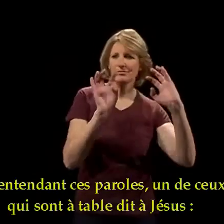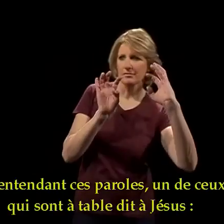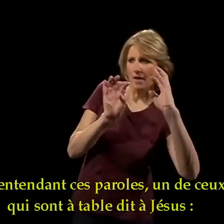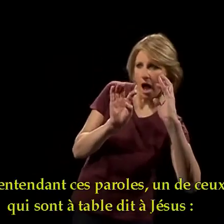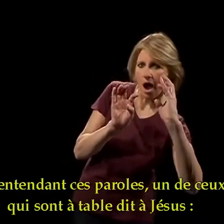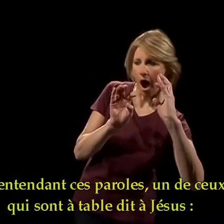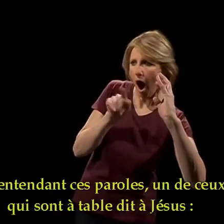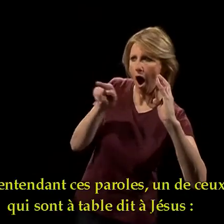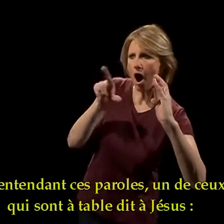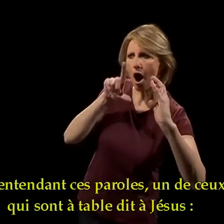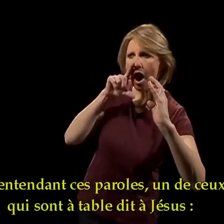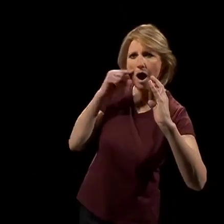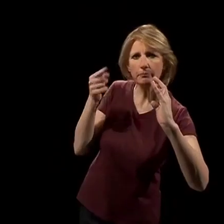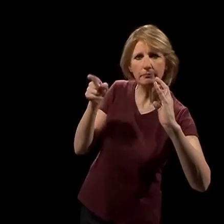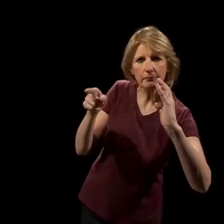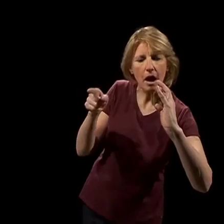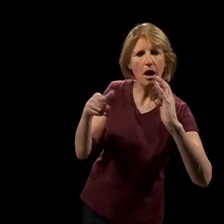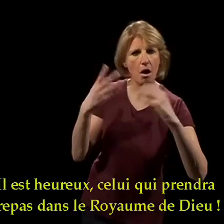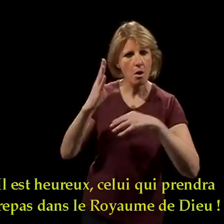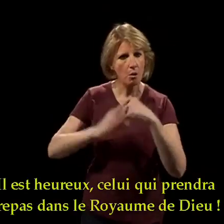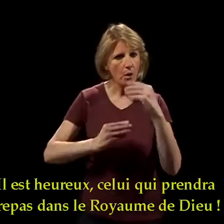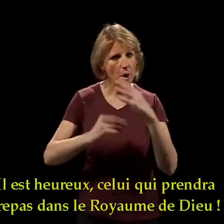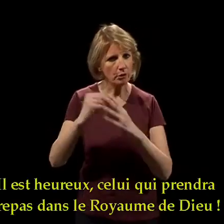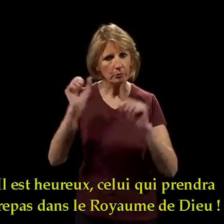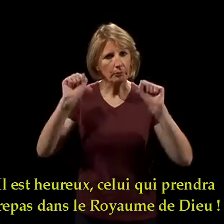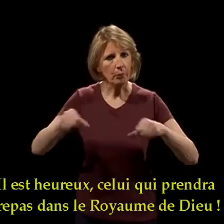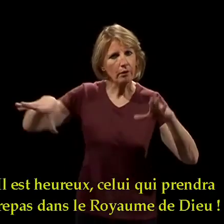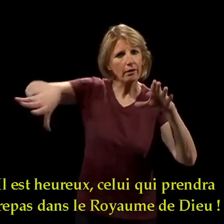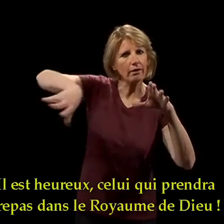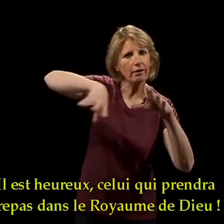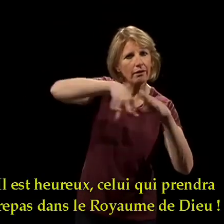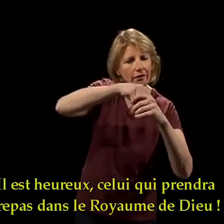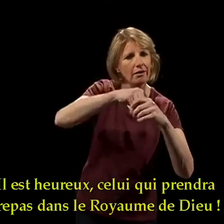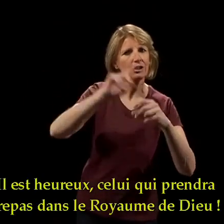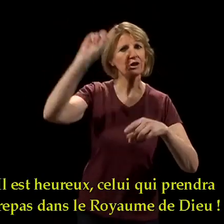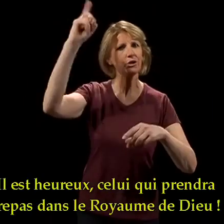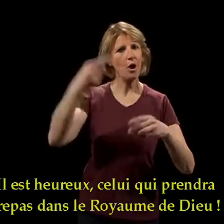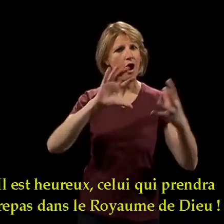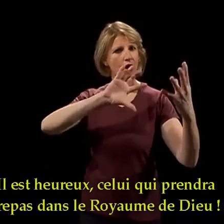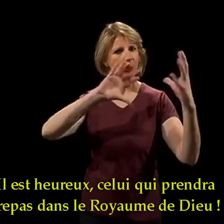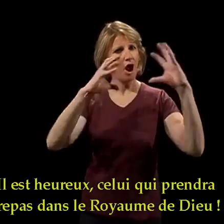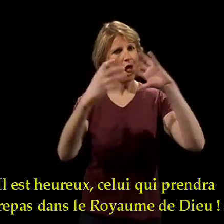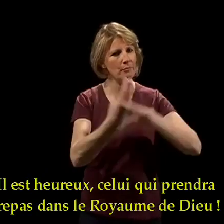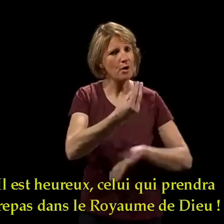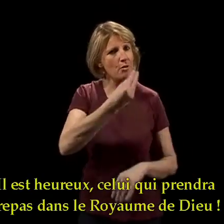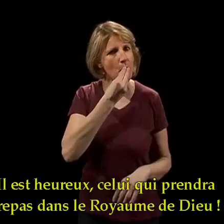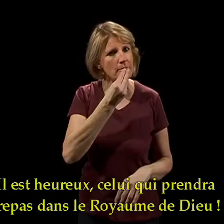En entendant ces paroles, un de ceux qui sont à table dit à Jésus, « Il est heureux celui qui prendra son repas dans le